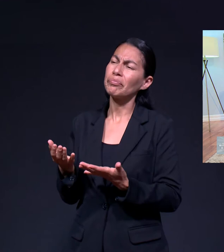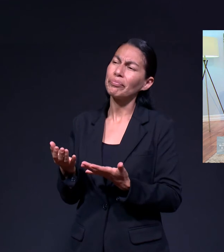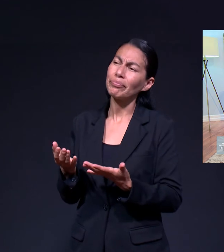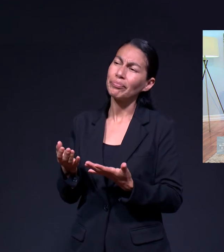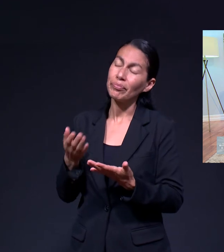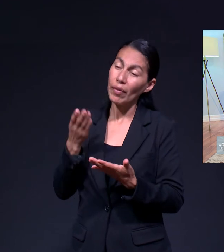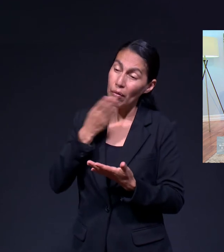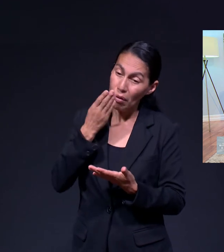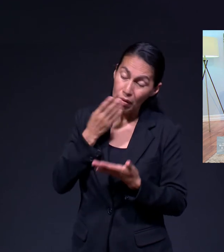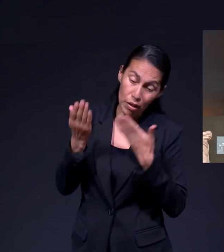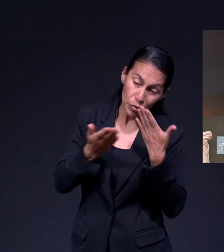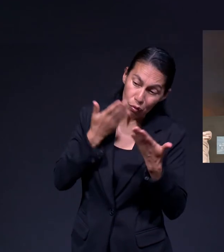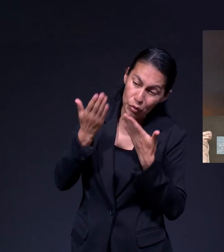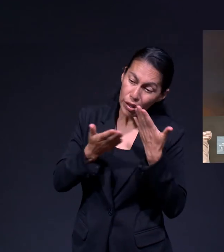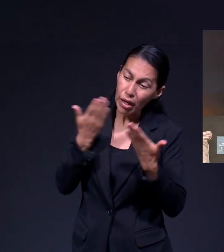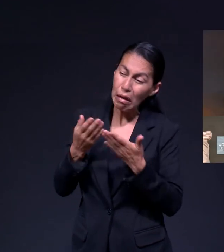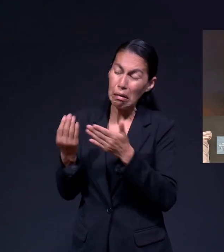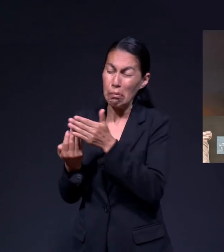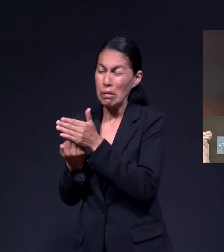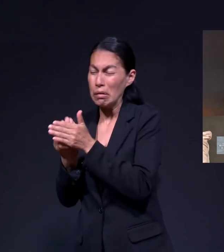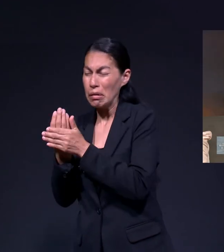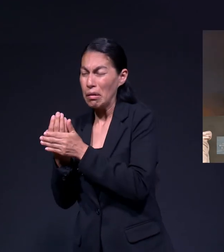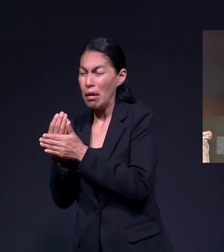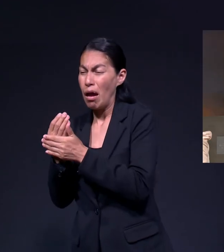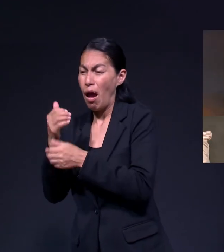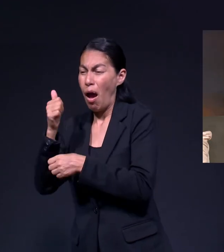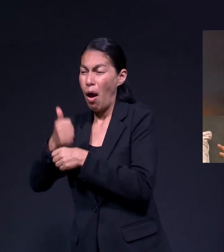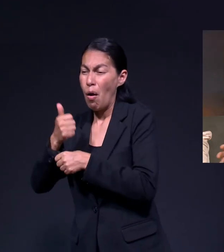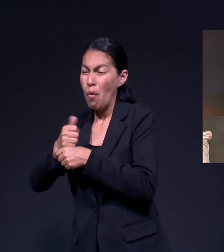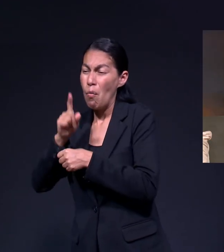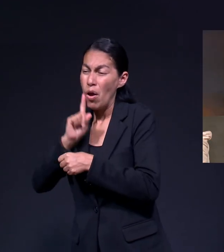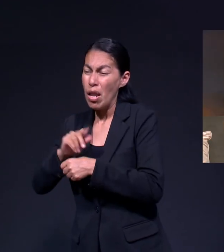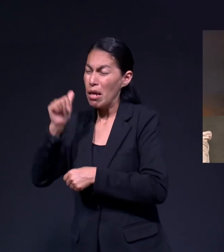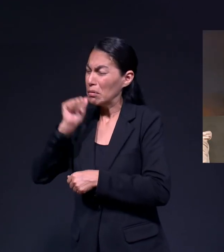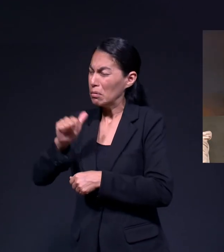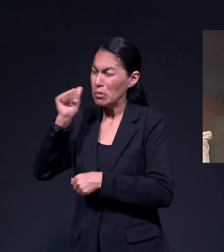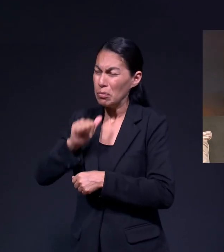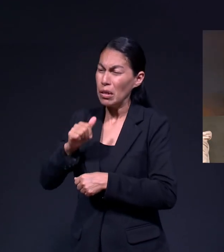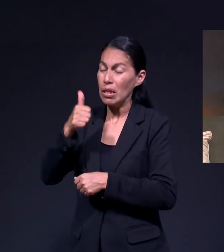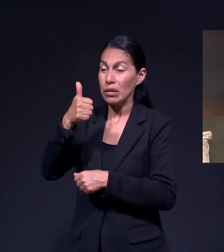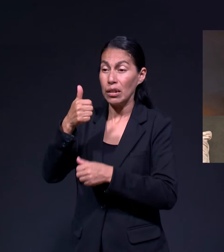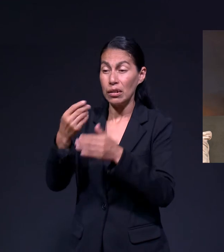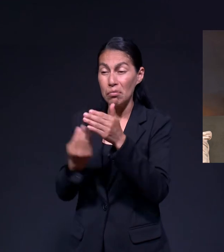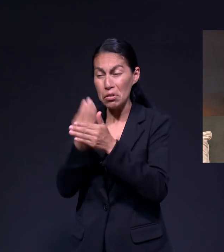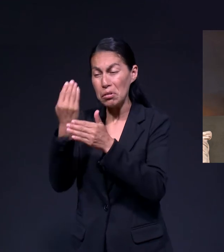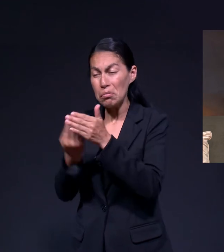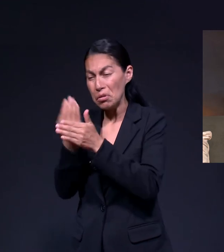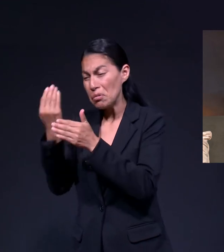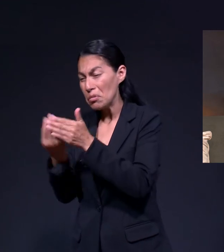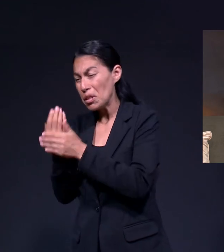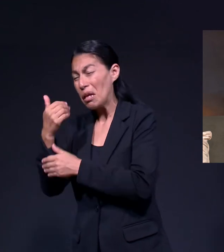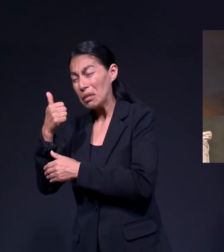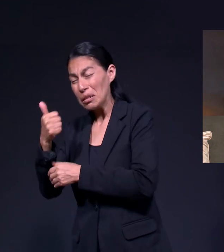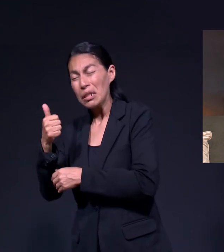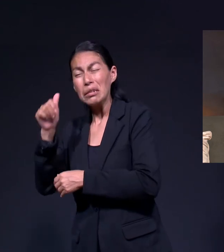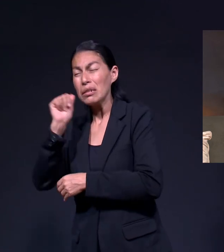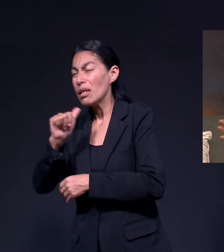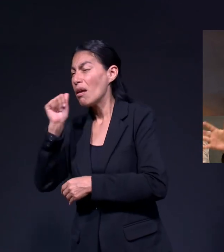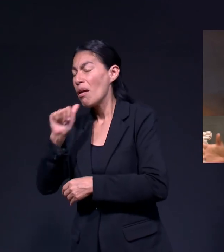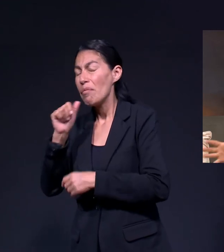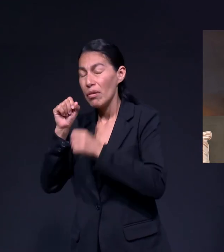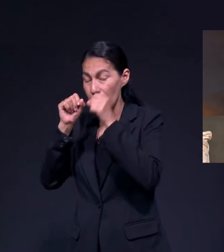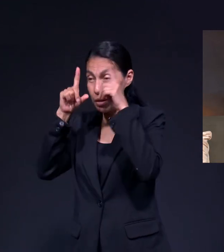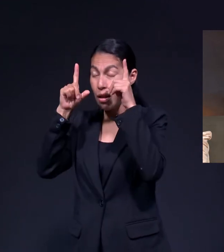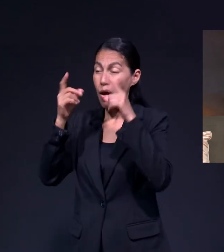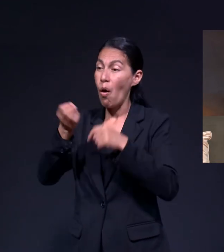gustó mucho este a la biblia esos momentos en la mañana eran muy especiales y en la noche también ahora vamos así que si